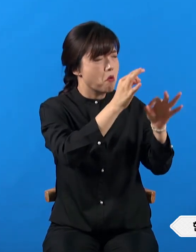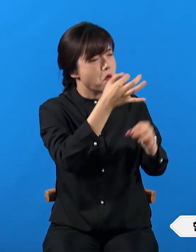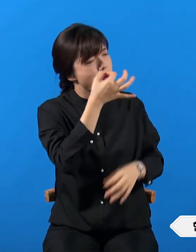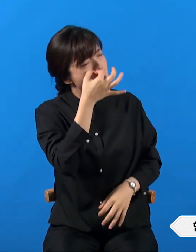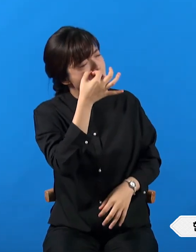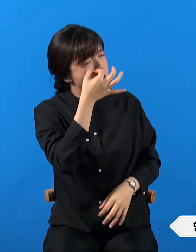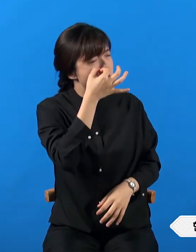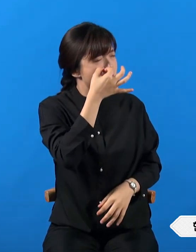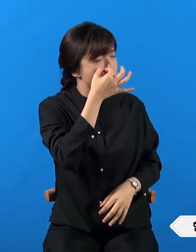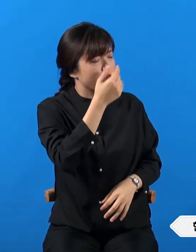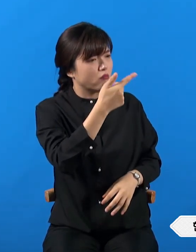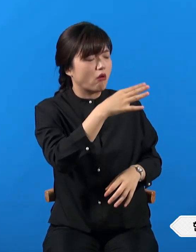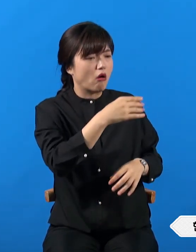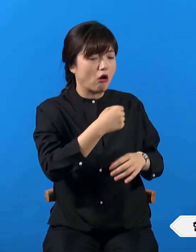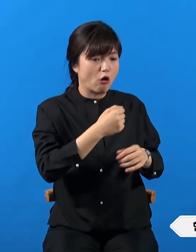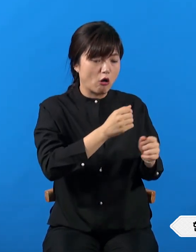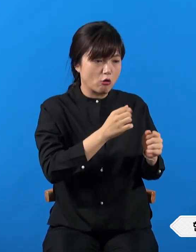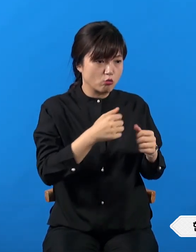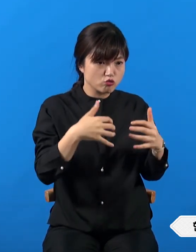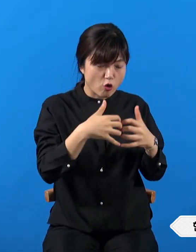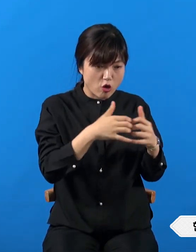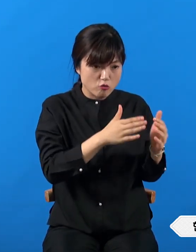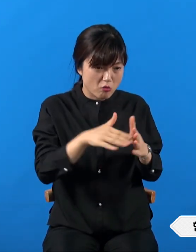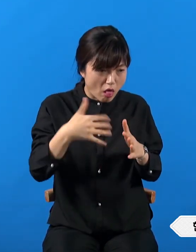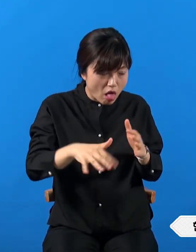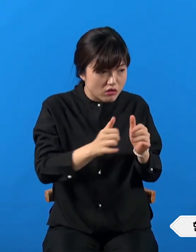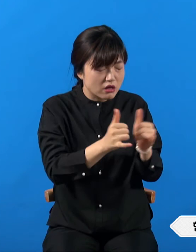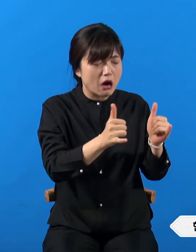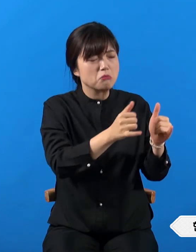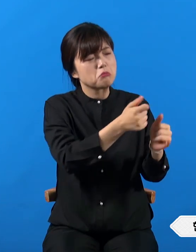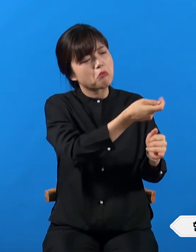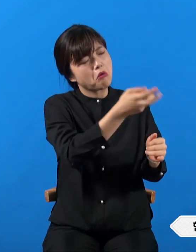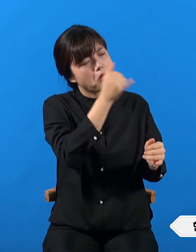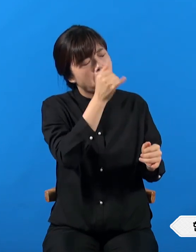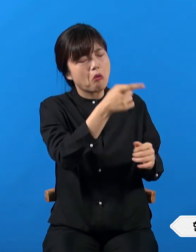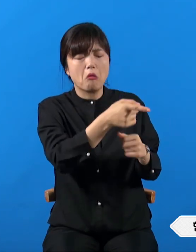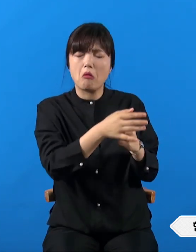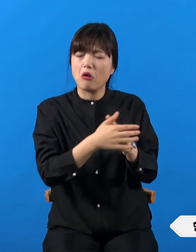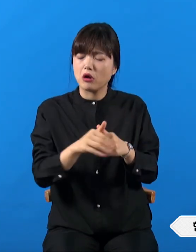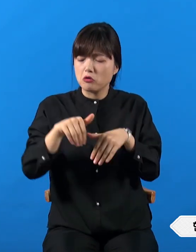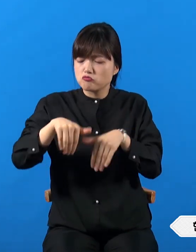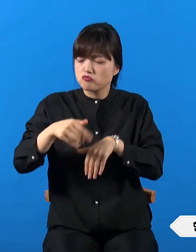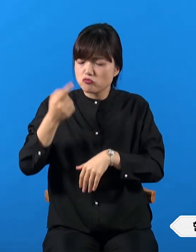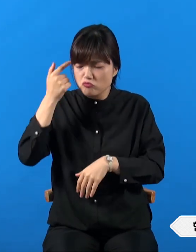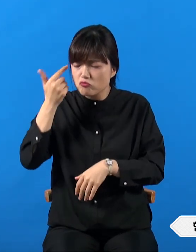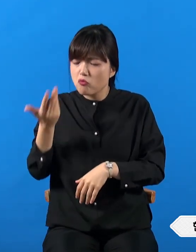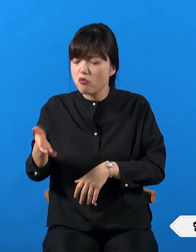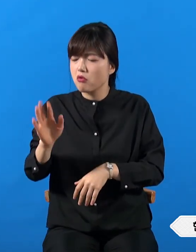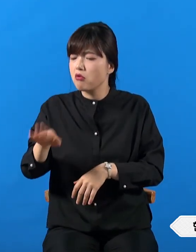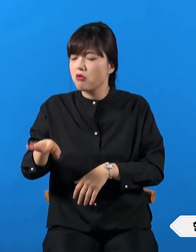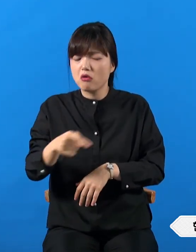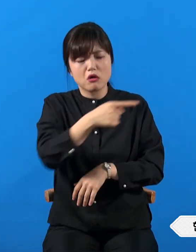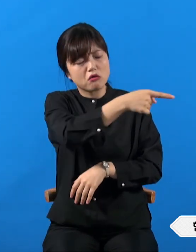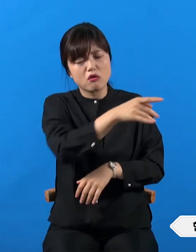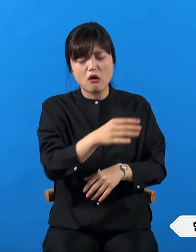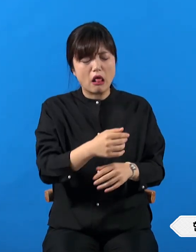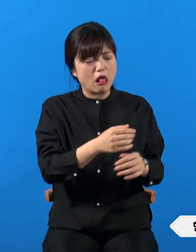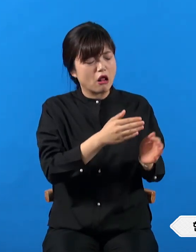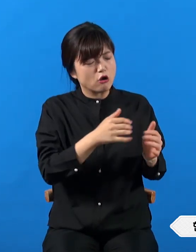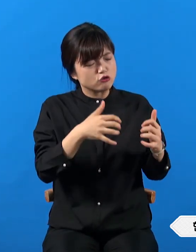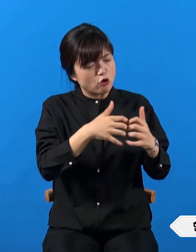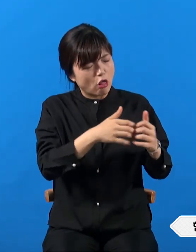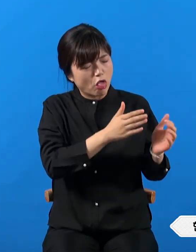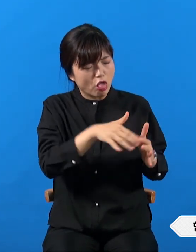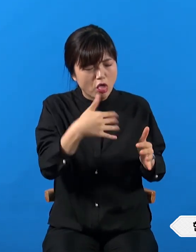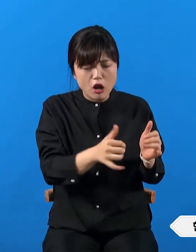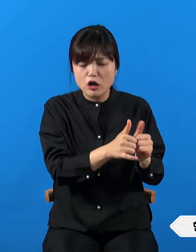아무 무장을 하지 않은 일단의 무리가 눈에 들어왔습니다. 그래서 부하들에게 저 무장도 하지